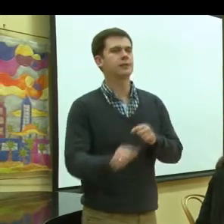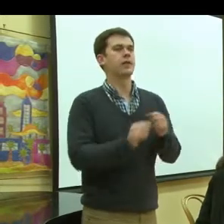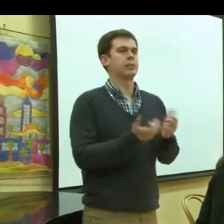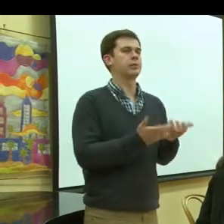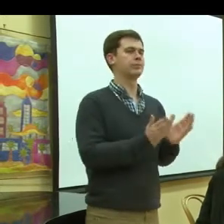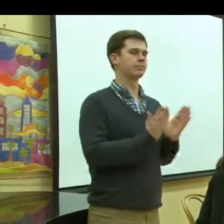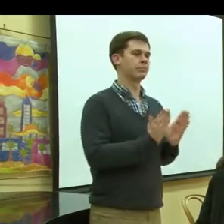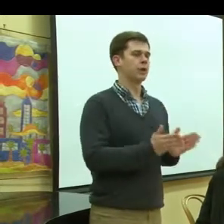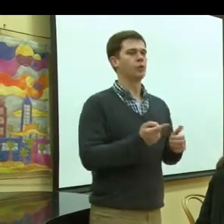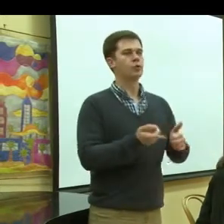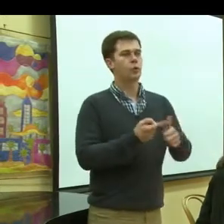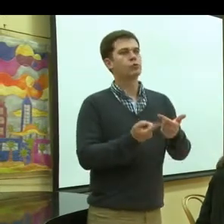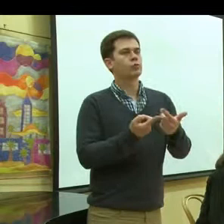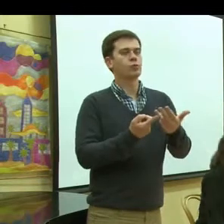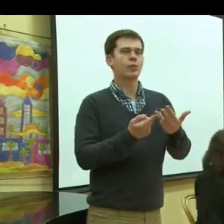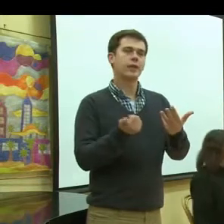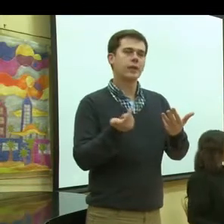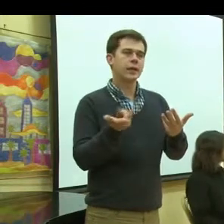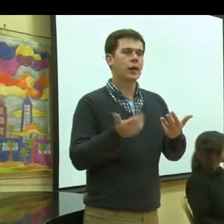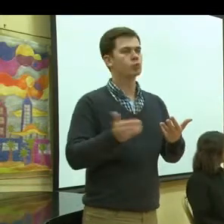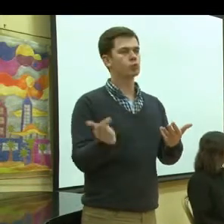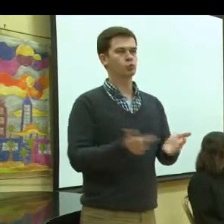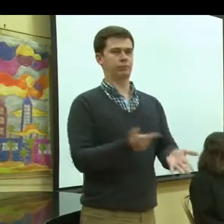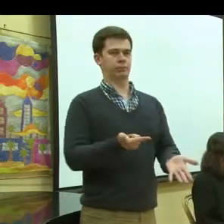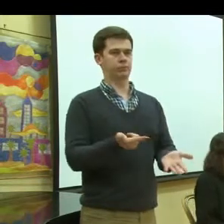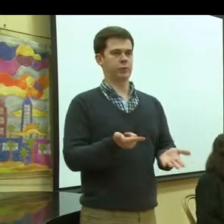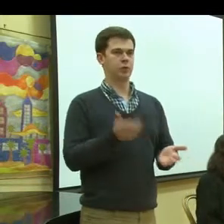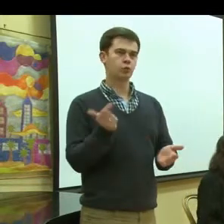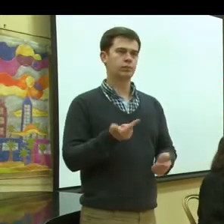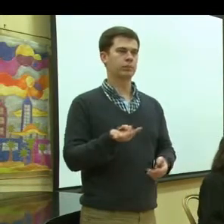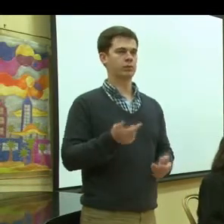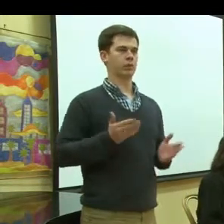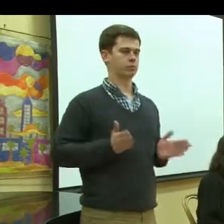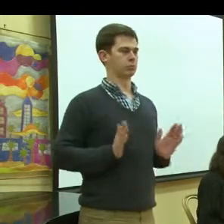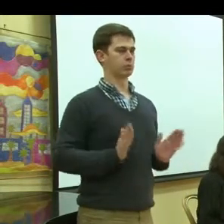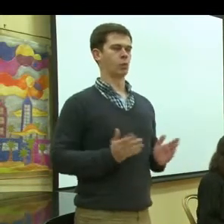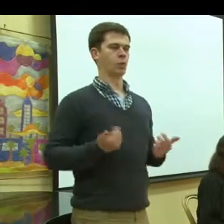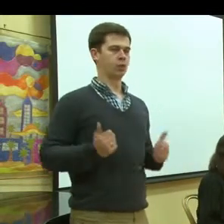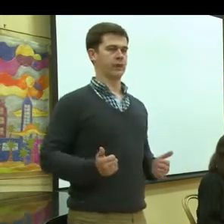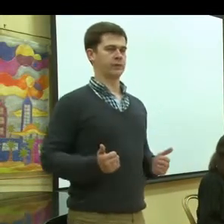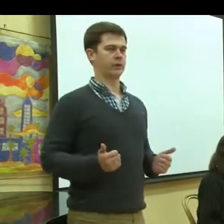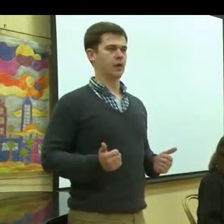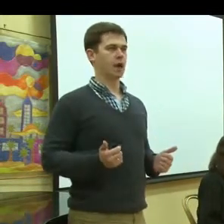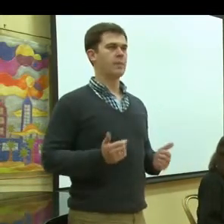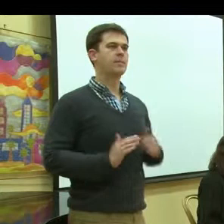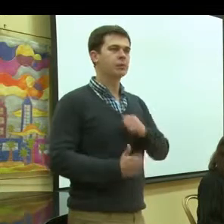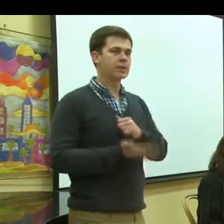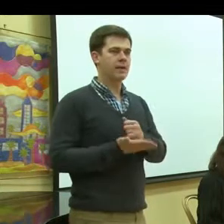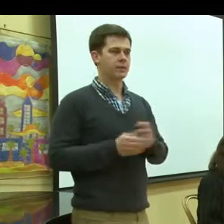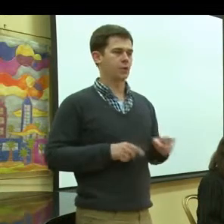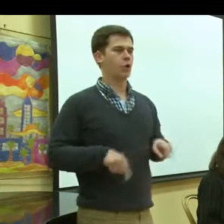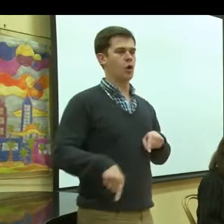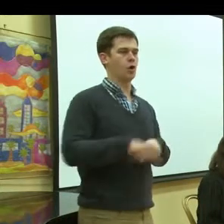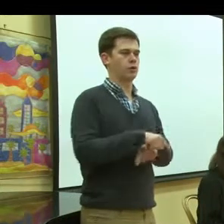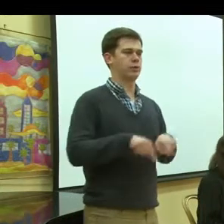taniec improwizowany, bo nie mamy jakby ułożonej choreografii, czy my teraz pójdziemy w ten sposób, czy inaczej, natomiast jakaś podstawa kroków,